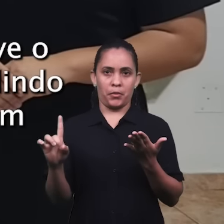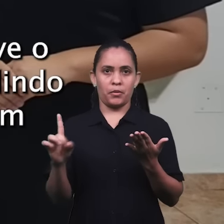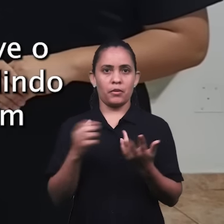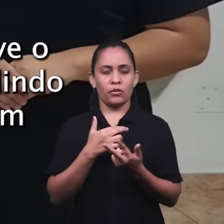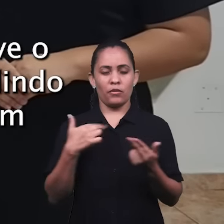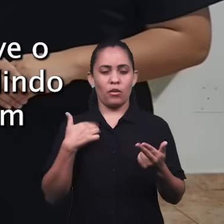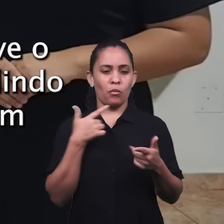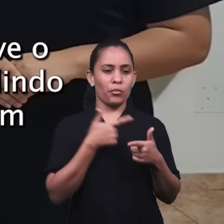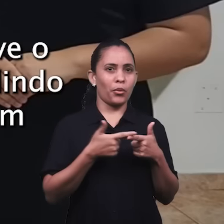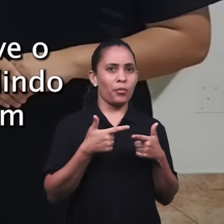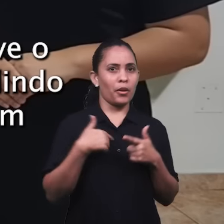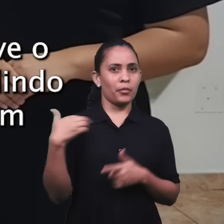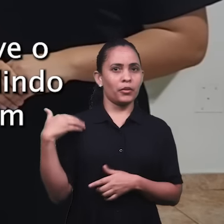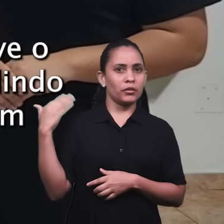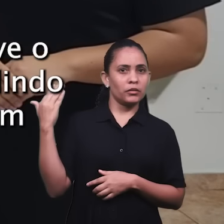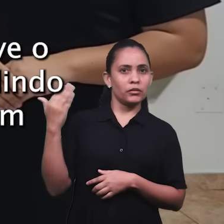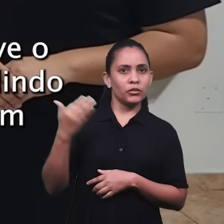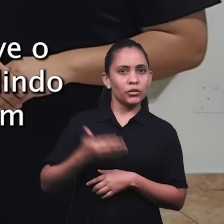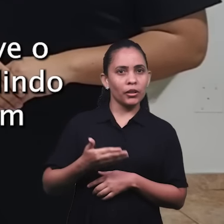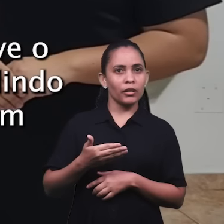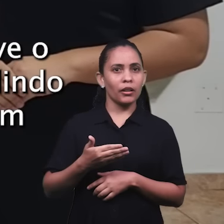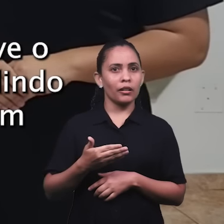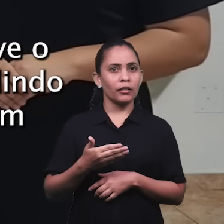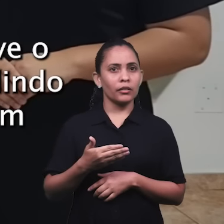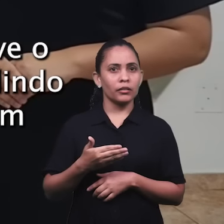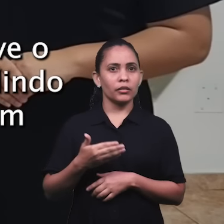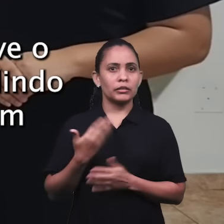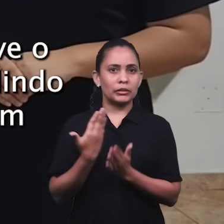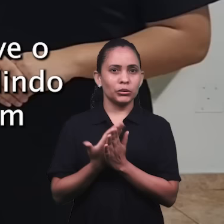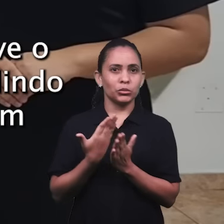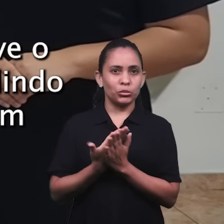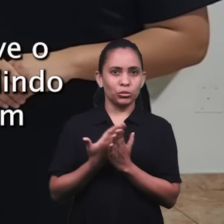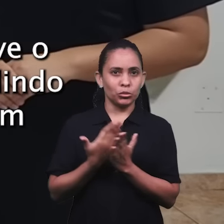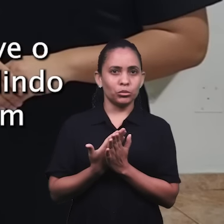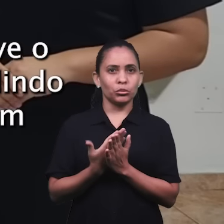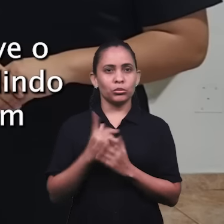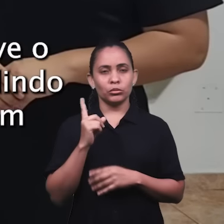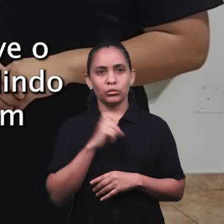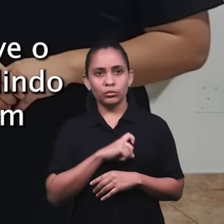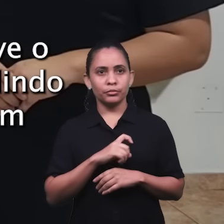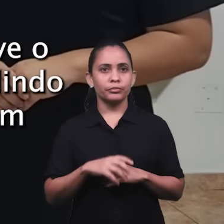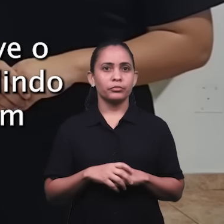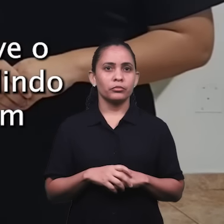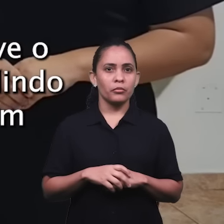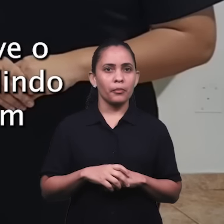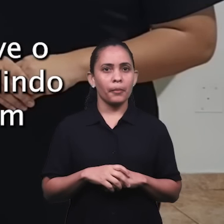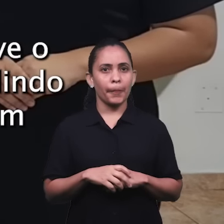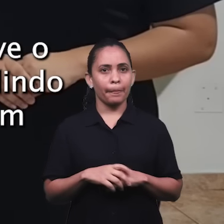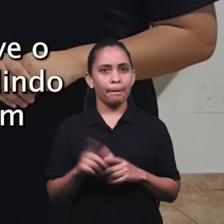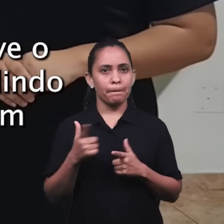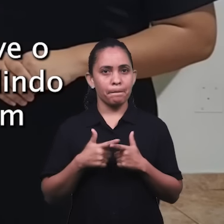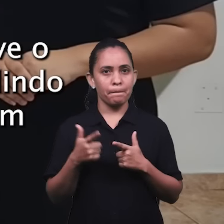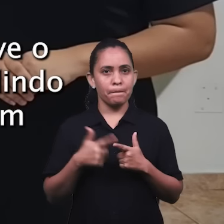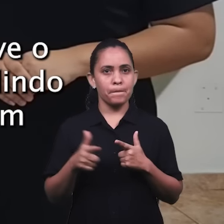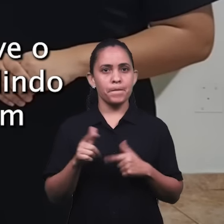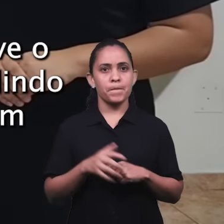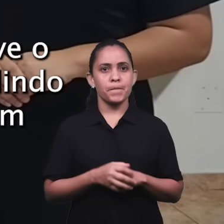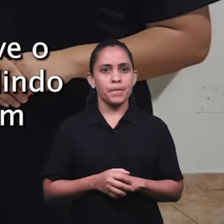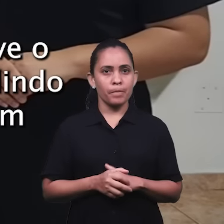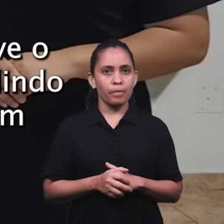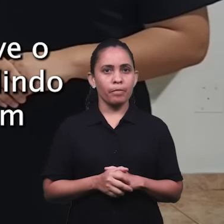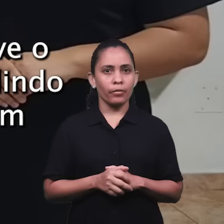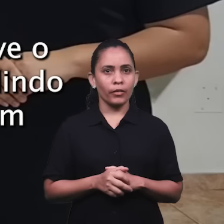del Señor para a las personas. Y entonces yo también he